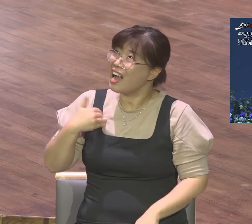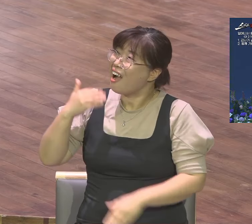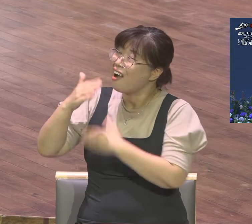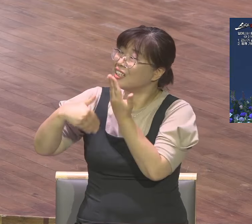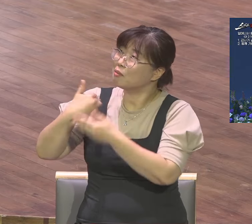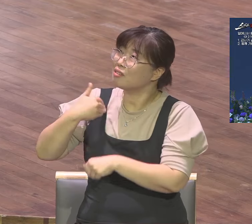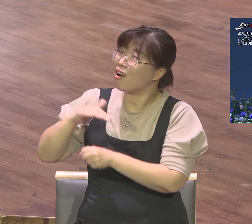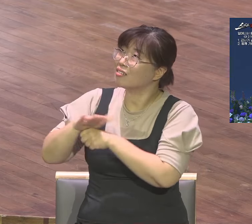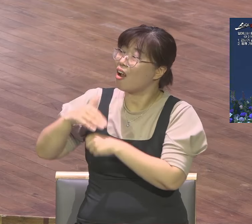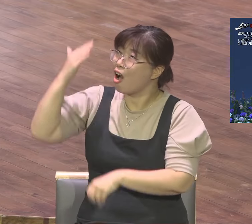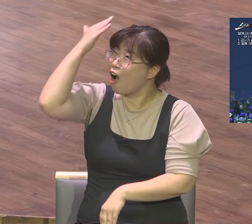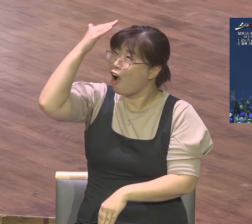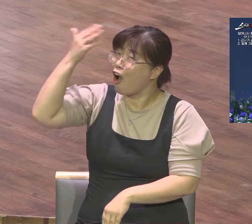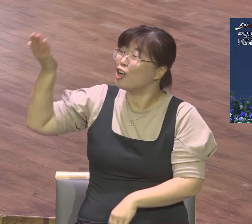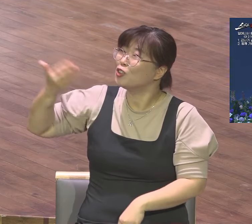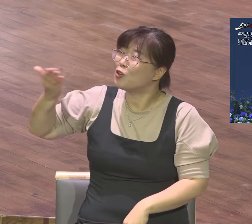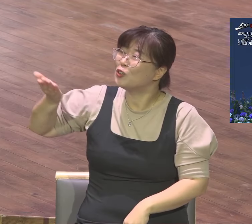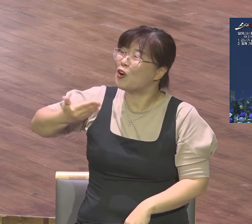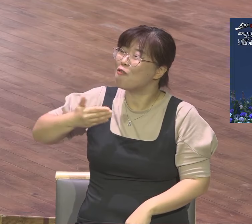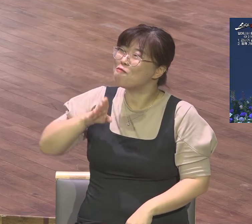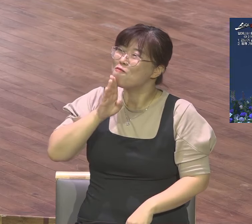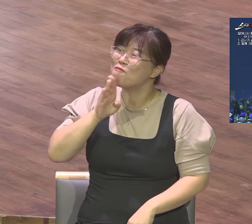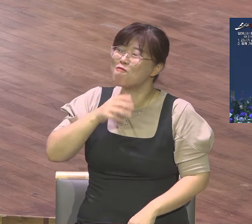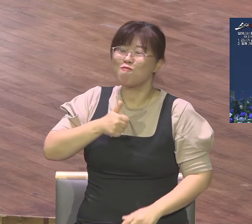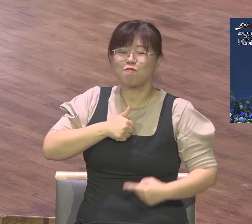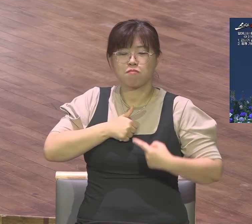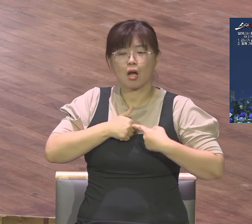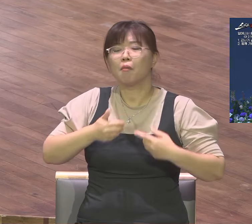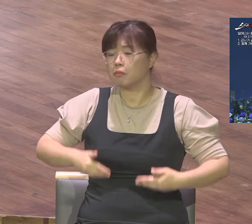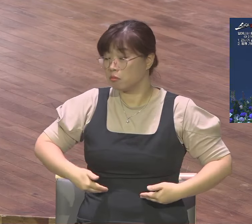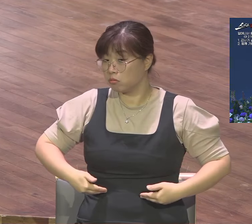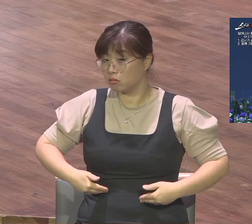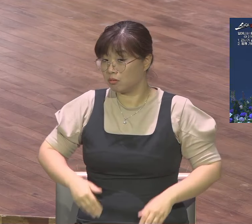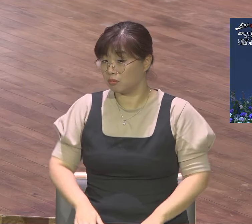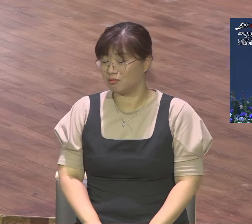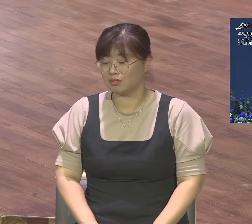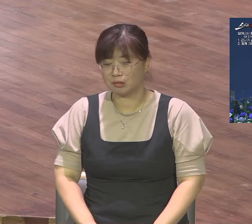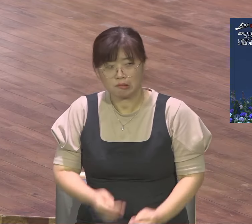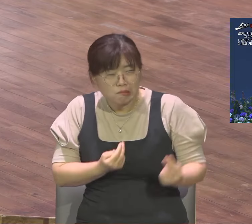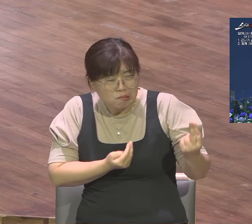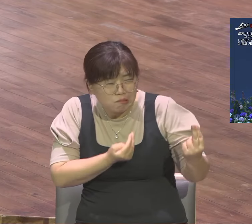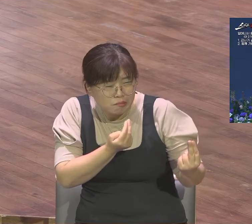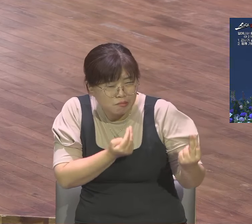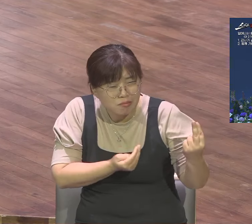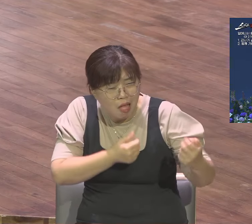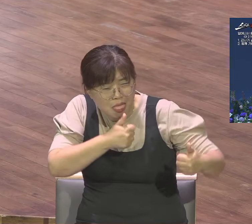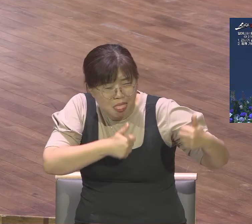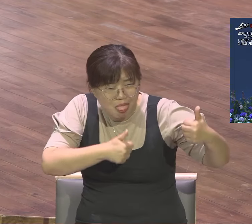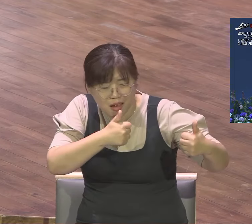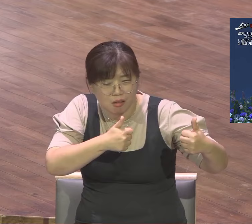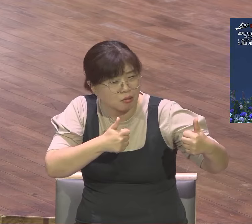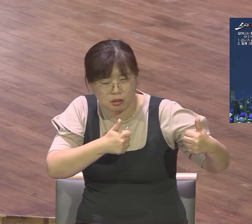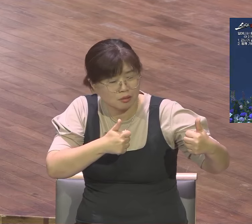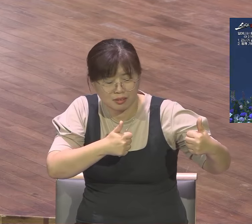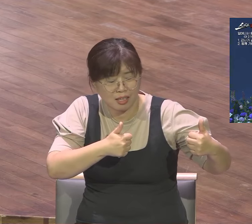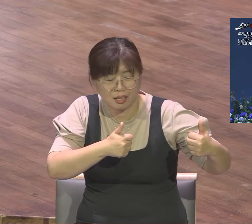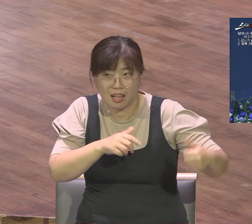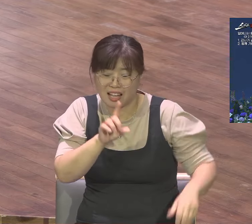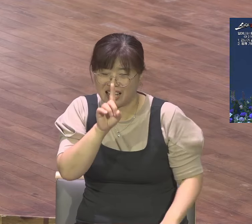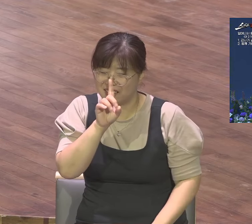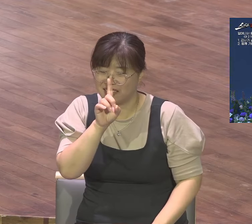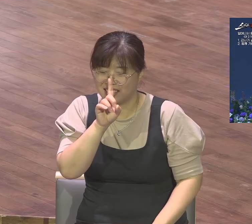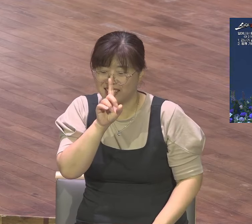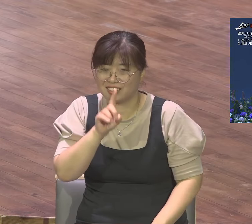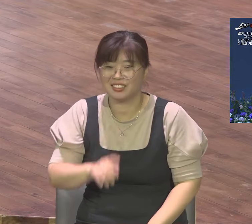이거 벗어나는 최선의 방법은요, 솔로몬처럼 복음의 눈으로 바라보고 격려하고 칭찬해